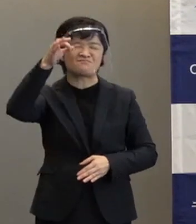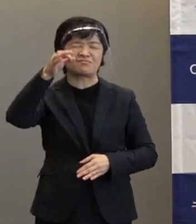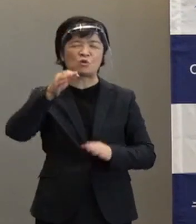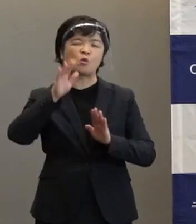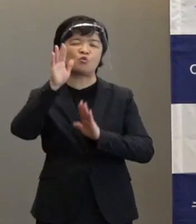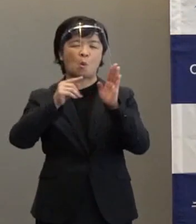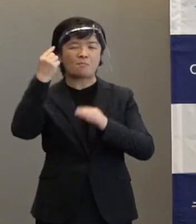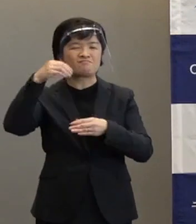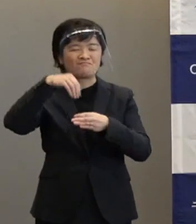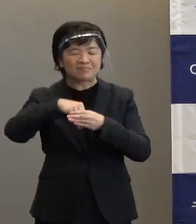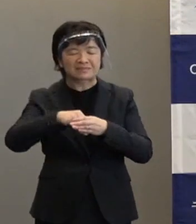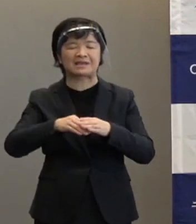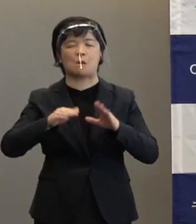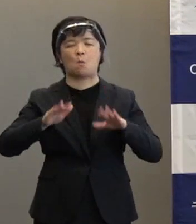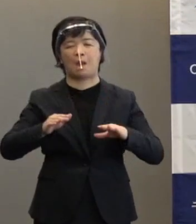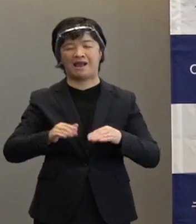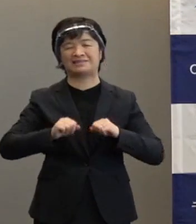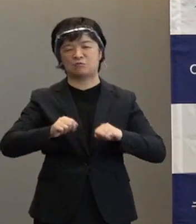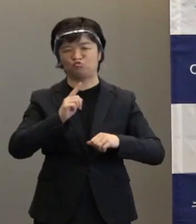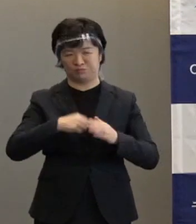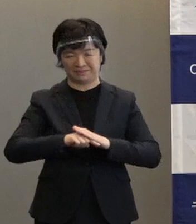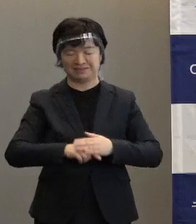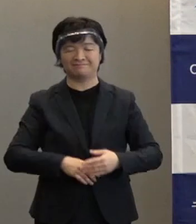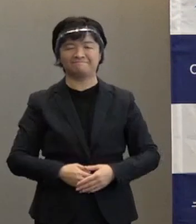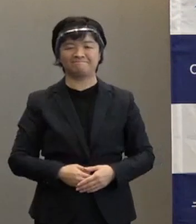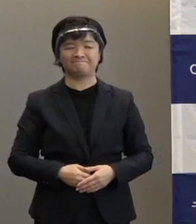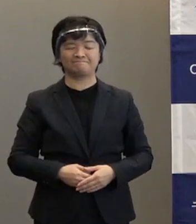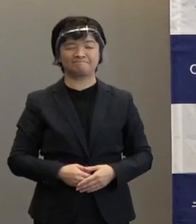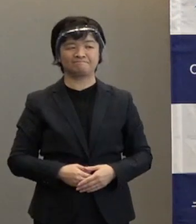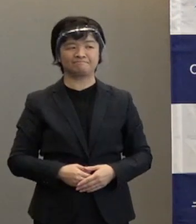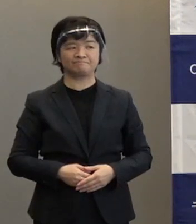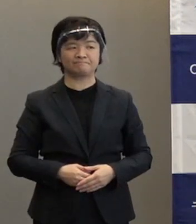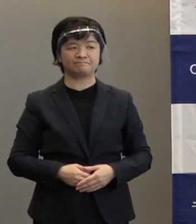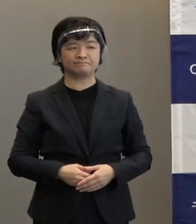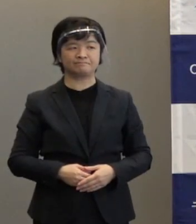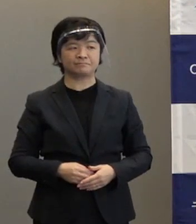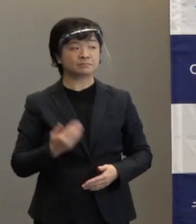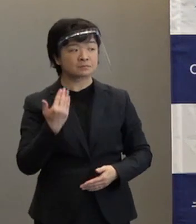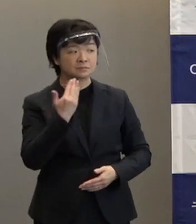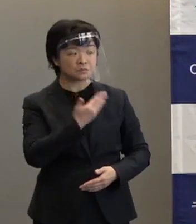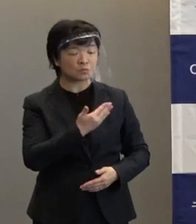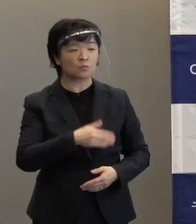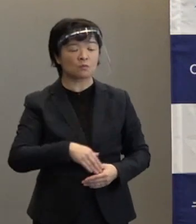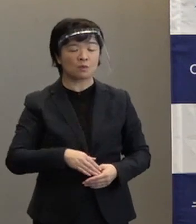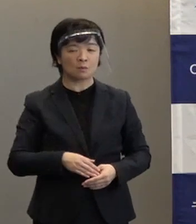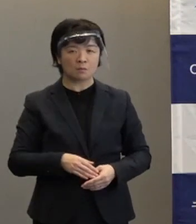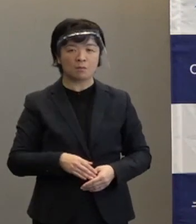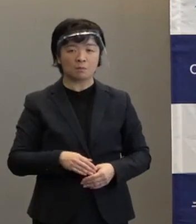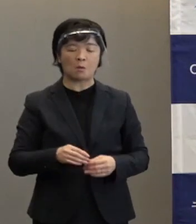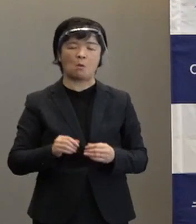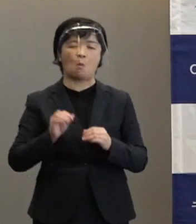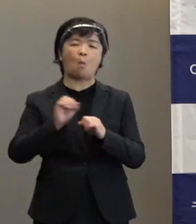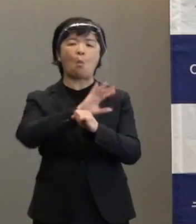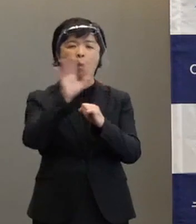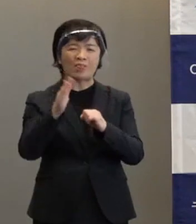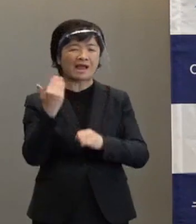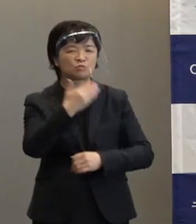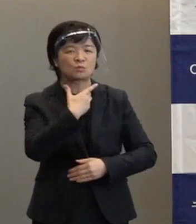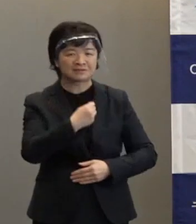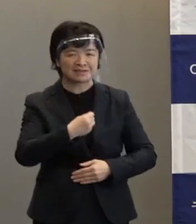施をさせていただくということ です。ありがとうございます。発表事項以外でコロナのことで伺います。